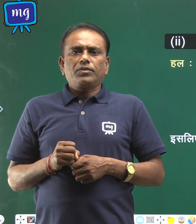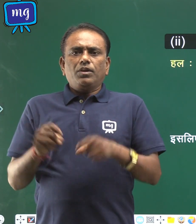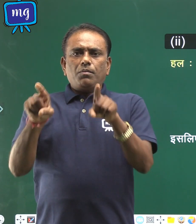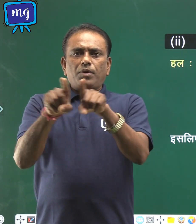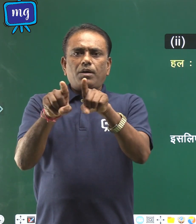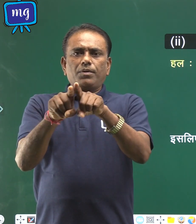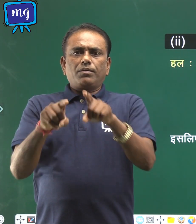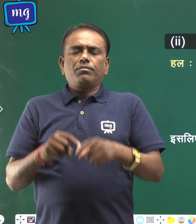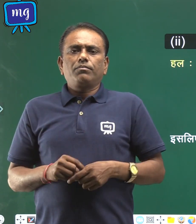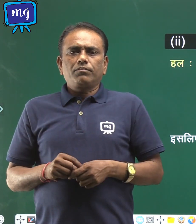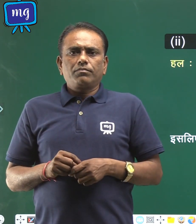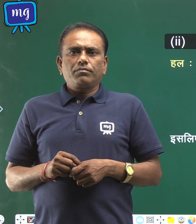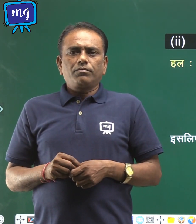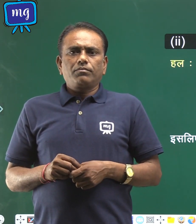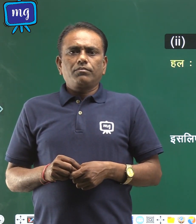बराबर